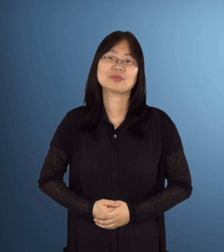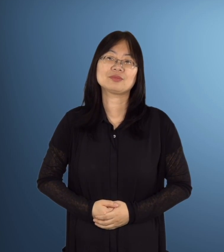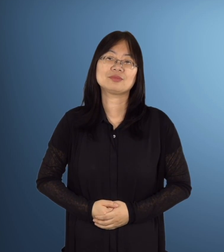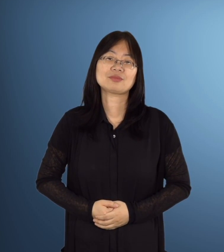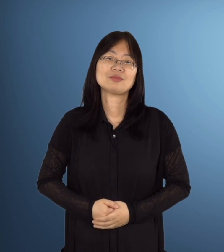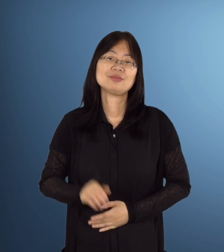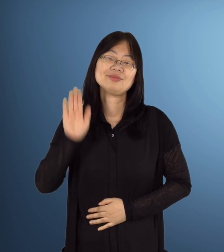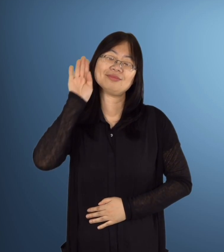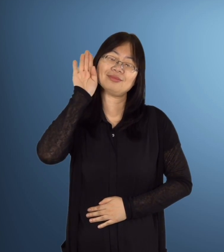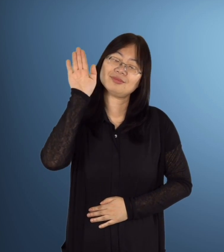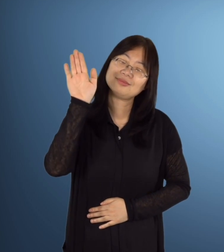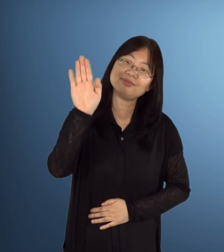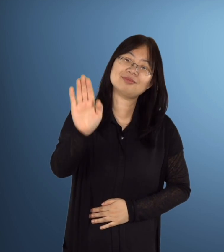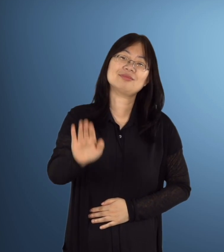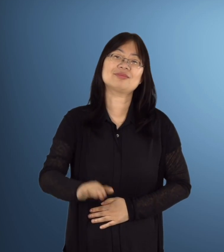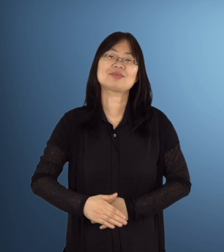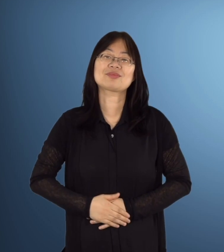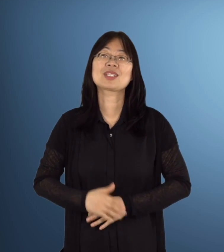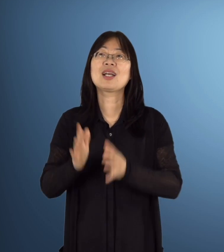훗날